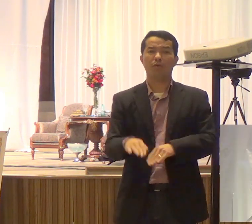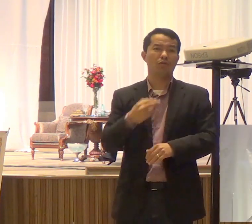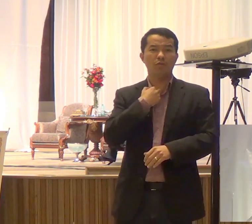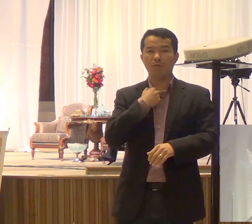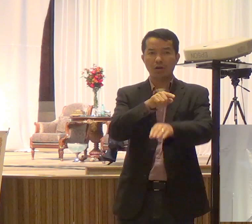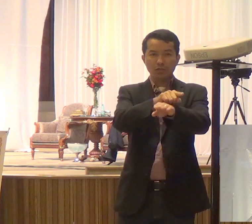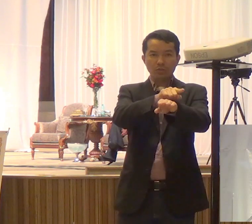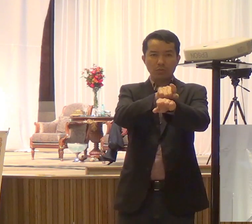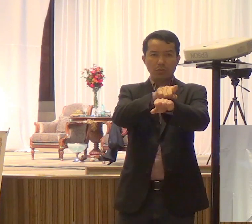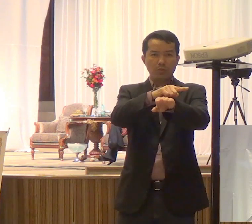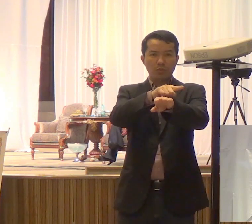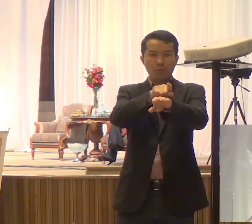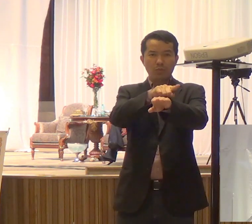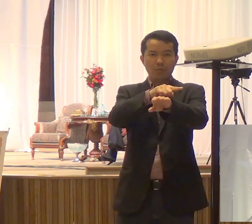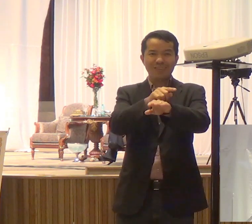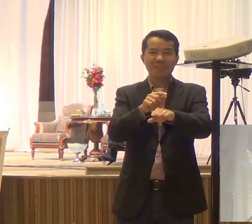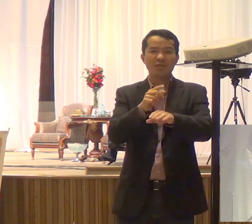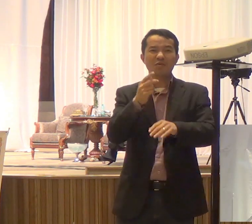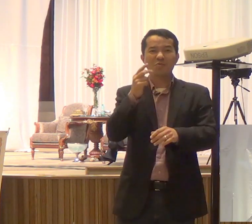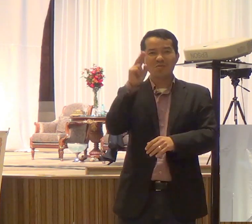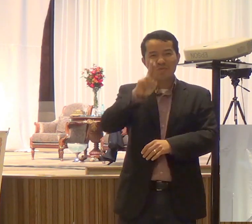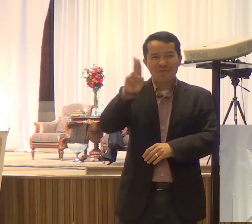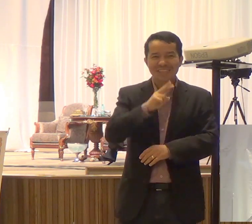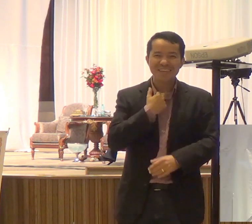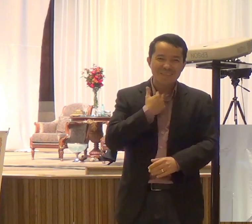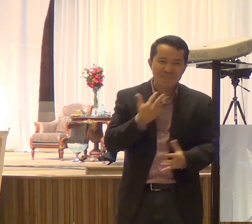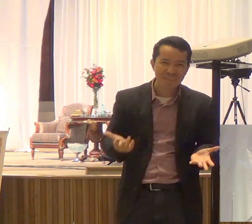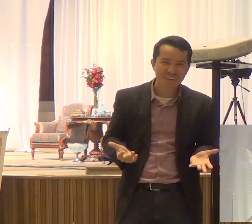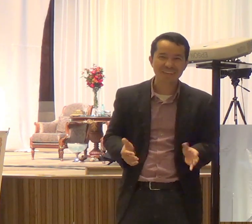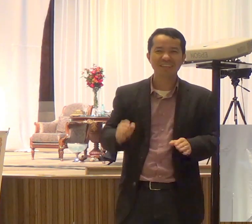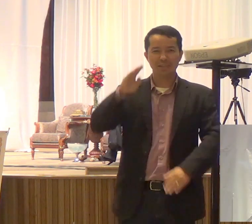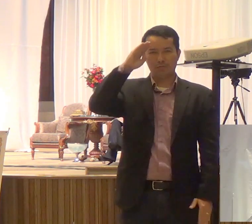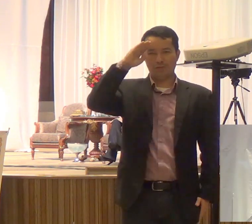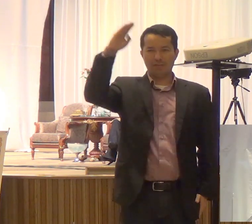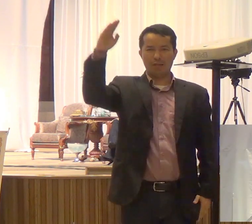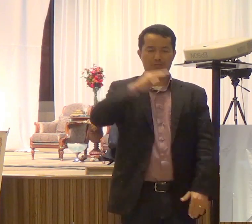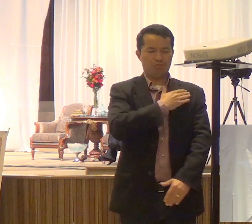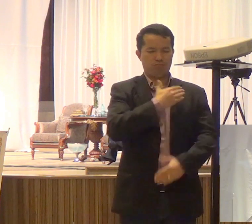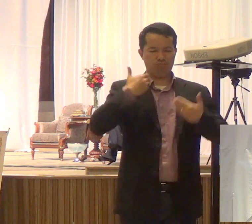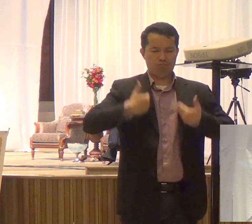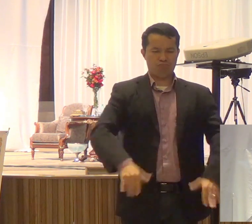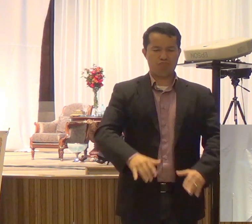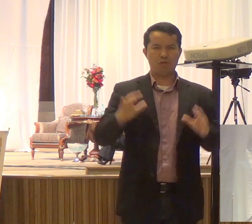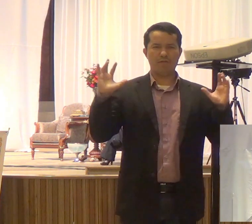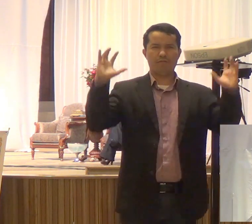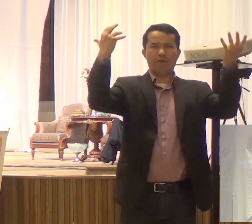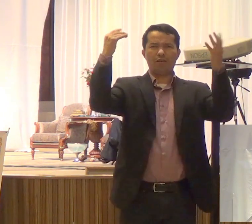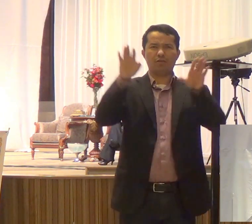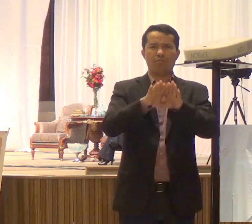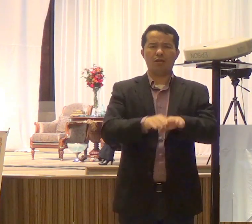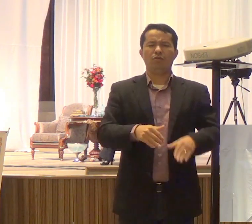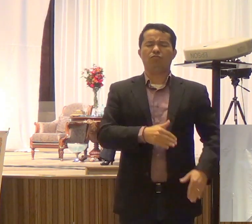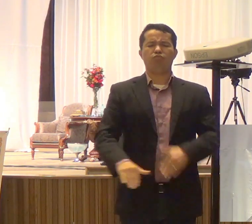na avenida principal da cidade, e não podiam colocar o exército fardado, festejando na rua,